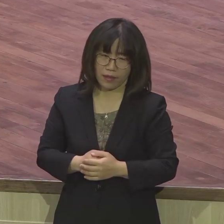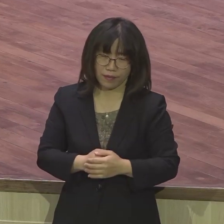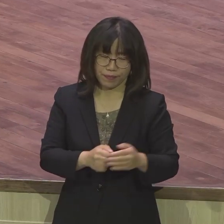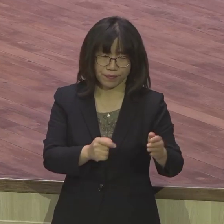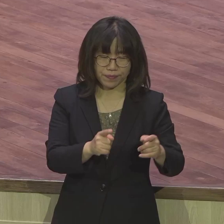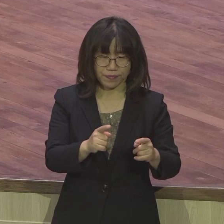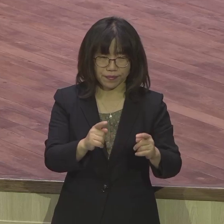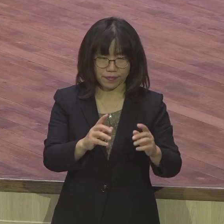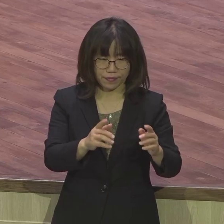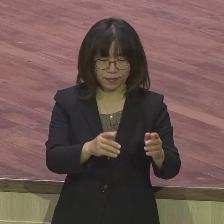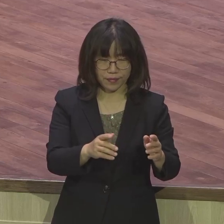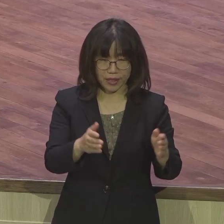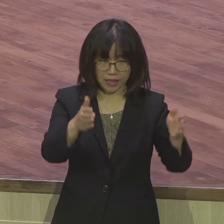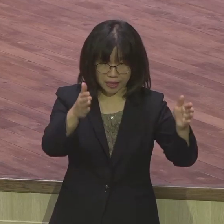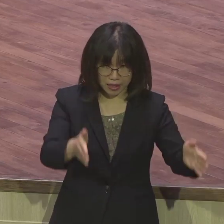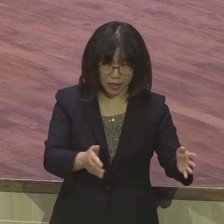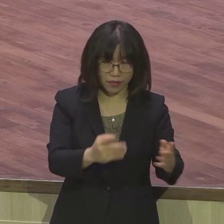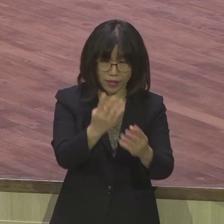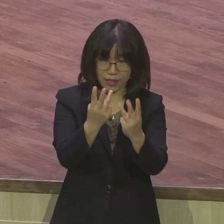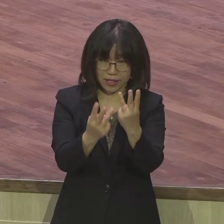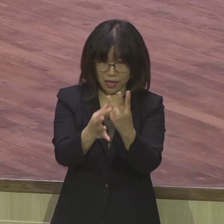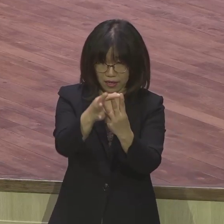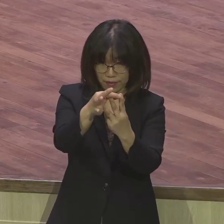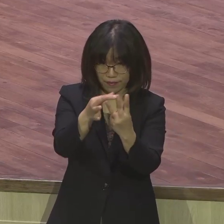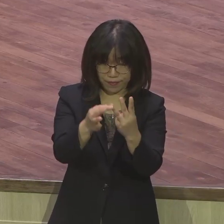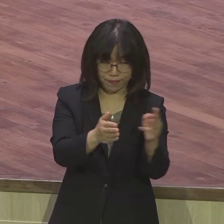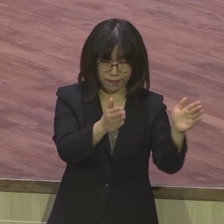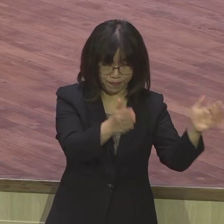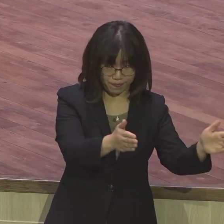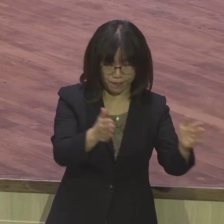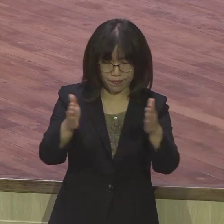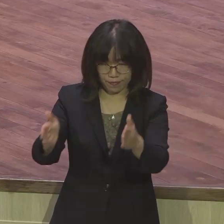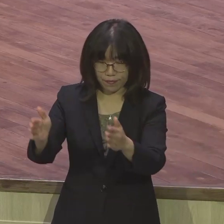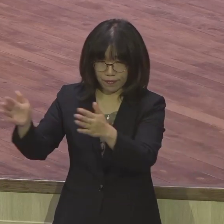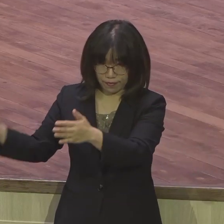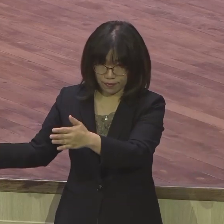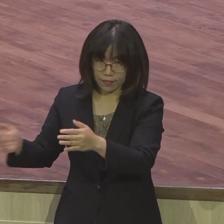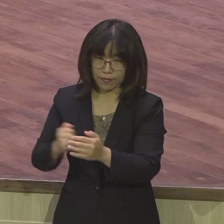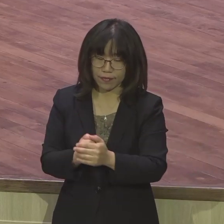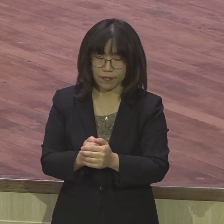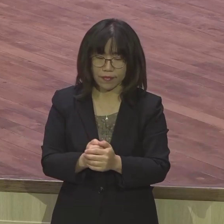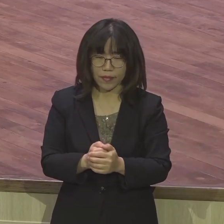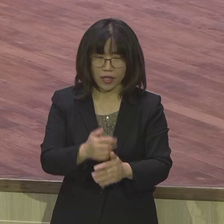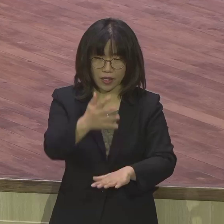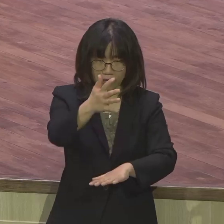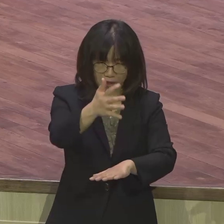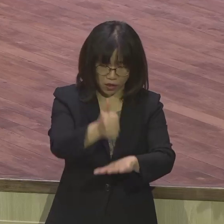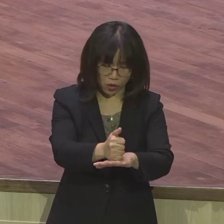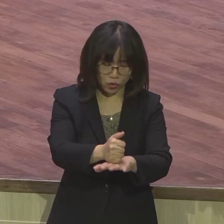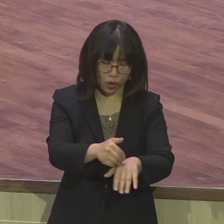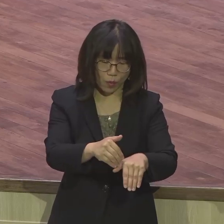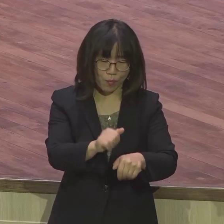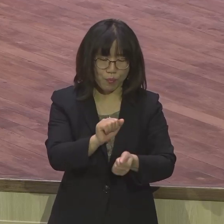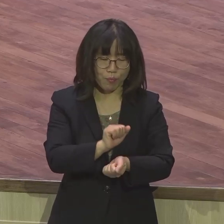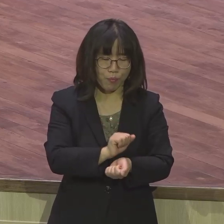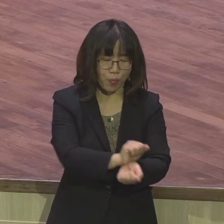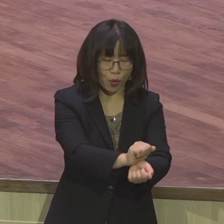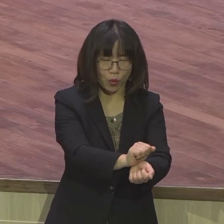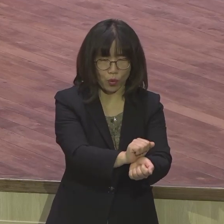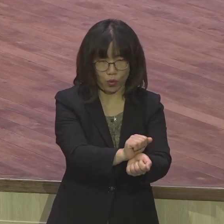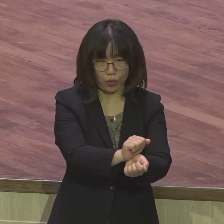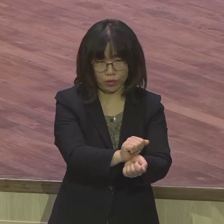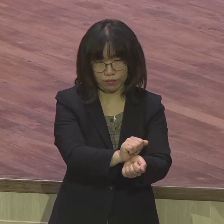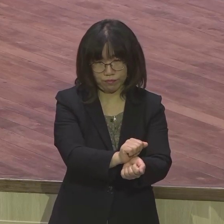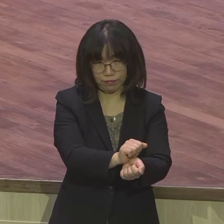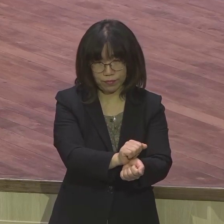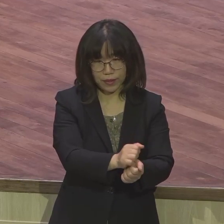결국은 실패하게 되어지고 마침내 바빌론에 멸망하여 포로로 잡혀가는 처참한 장면을 목격하게